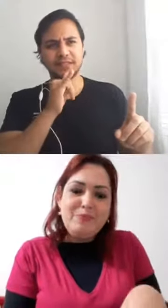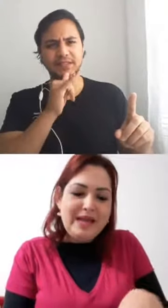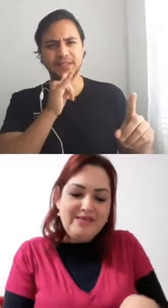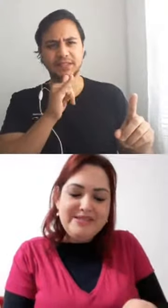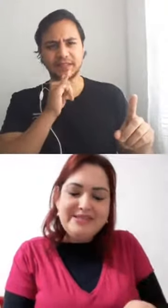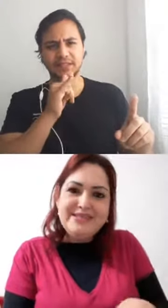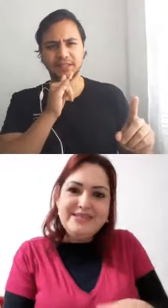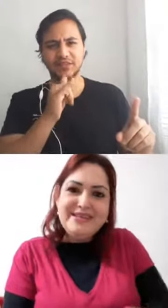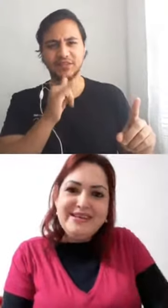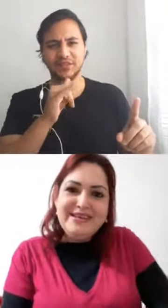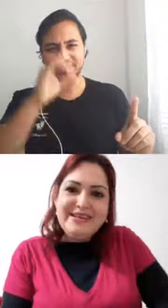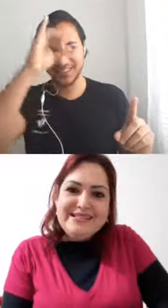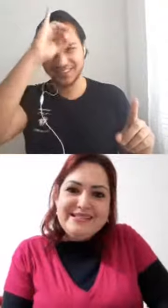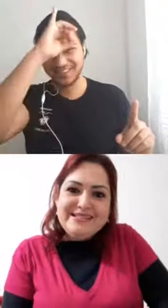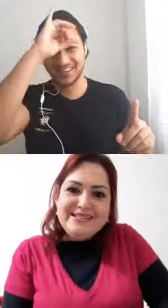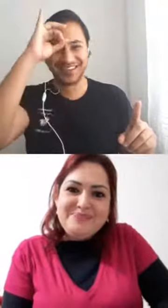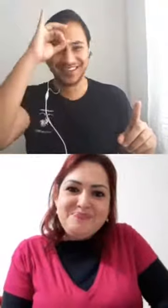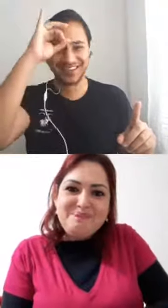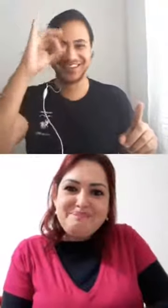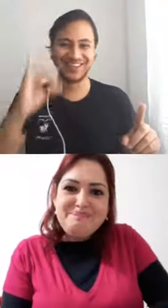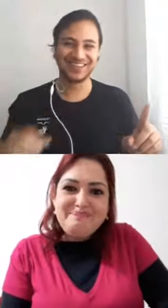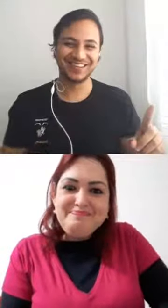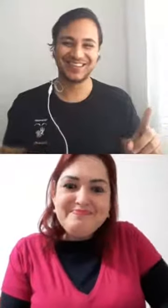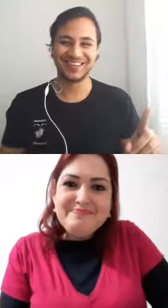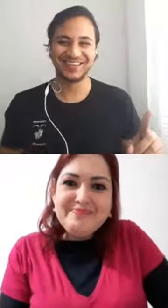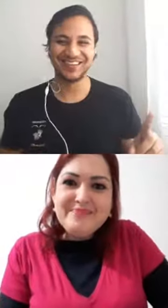uma palavra assim. Inocentes,